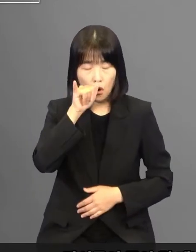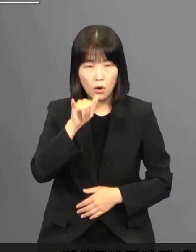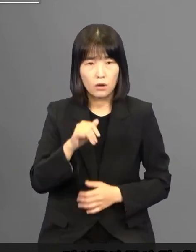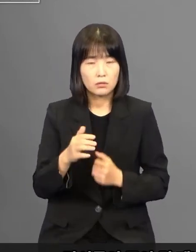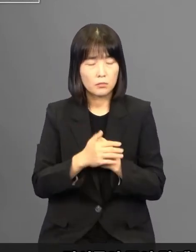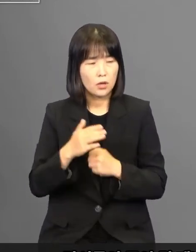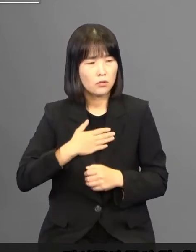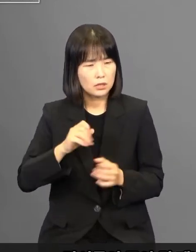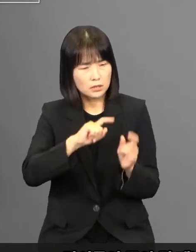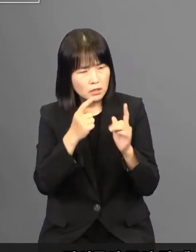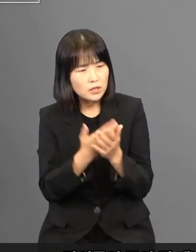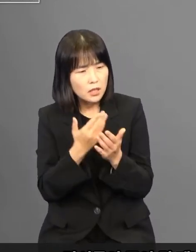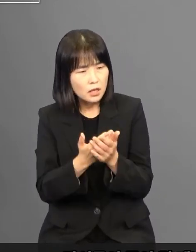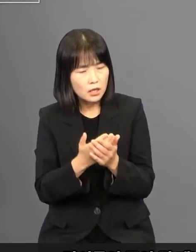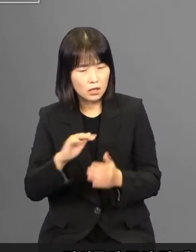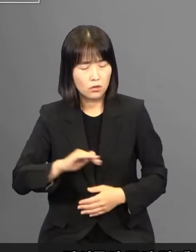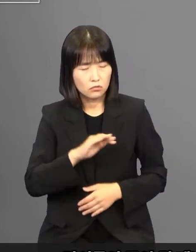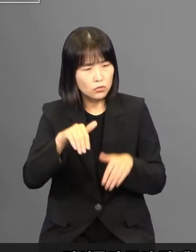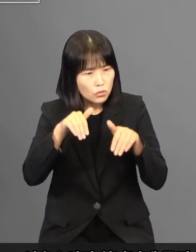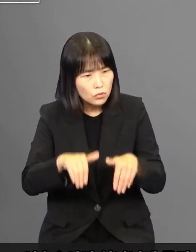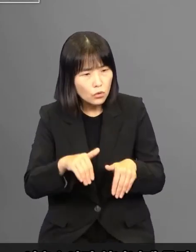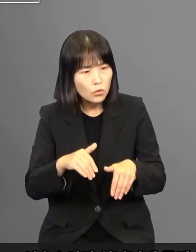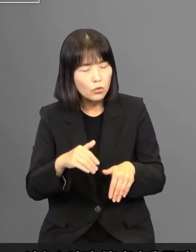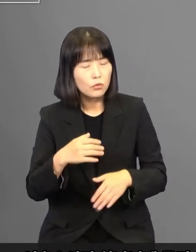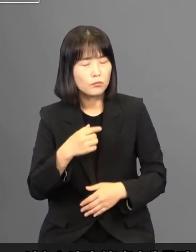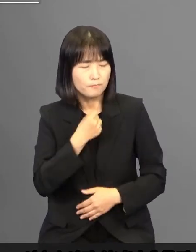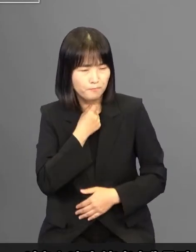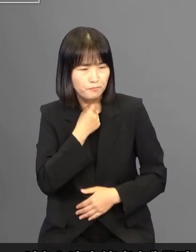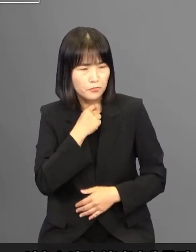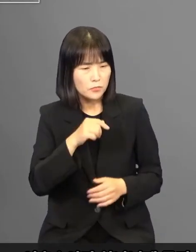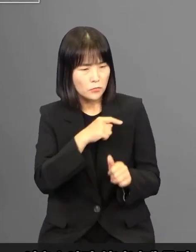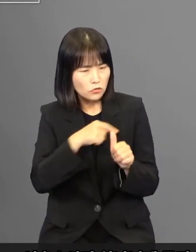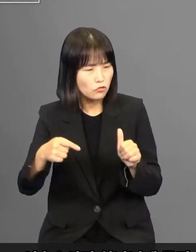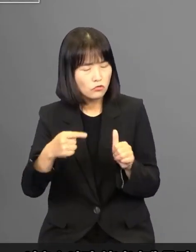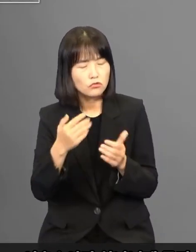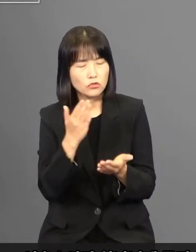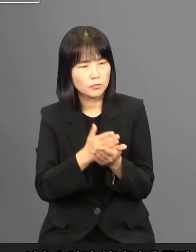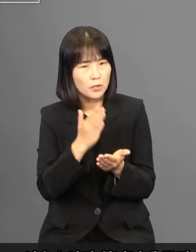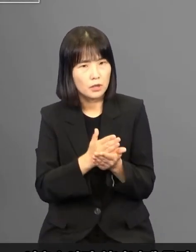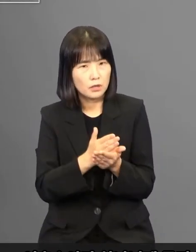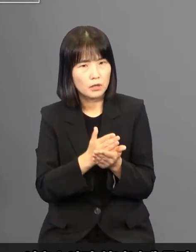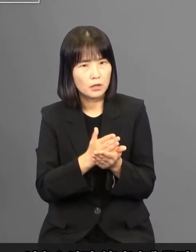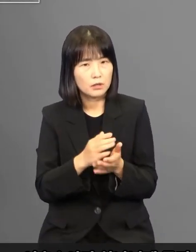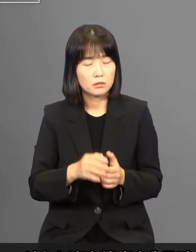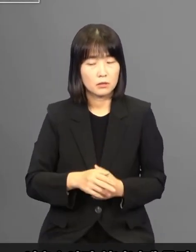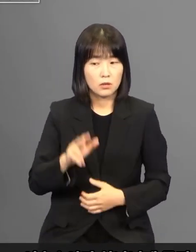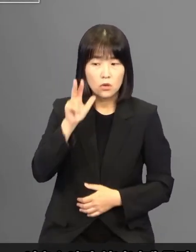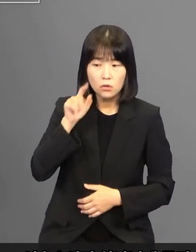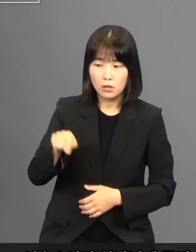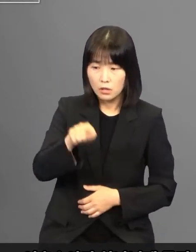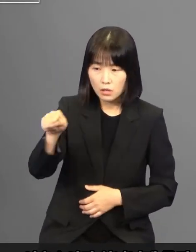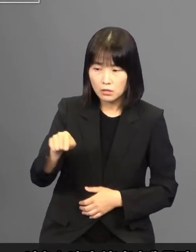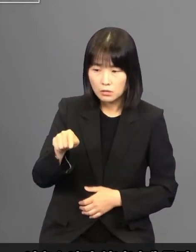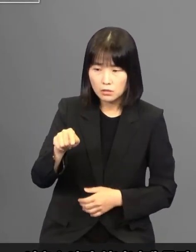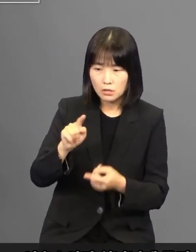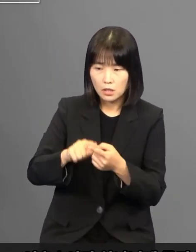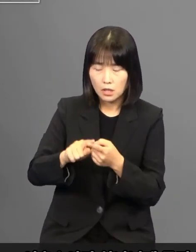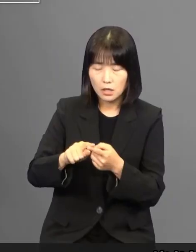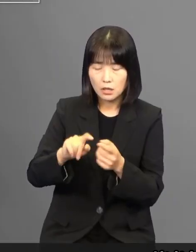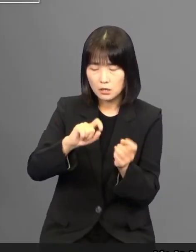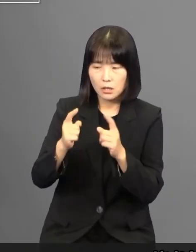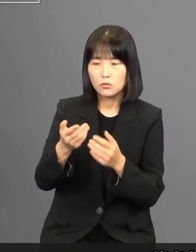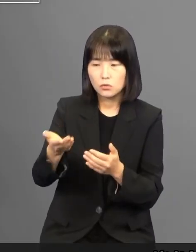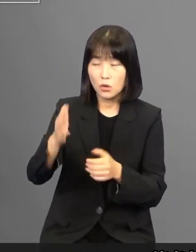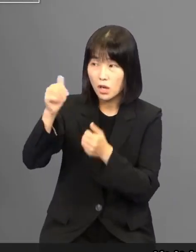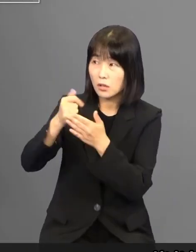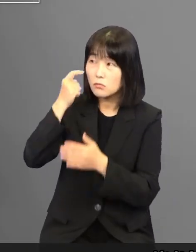당신들이 종이 될 테니까 죽이지 말아달라는 겁니다. 여호수아가 하나님께 묻지 않고 이들을 살려주기로 결단을 하고